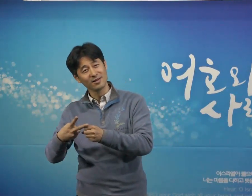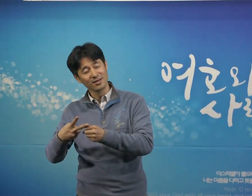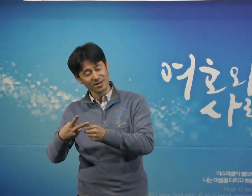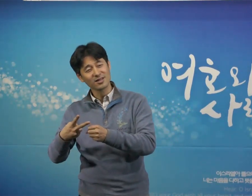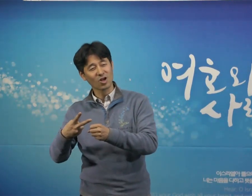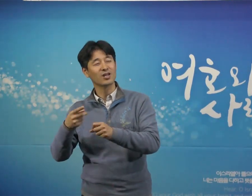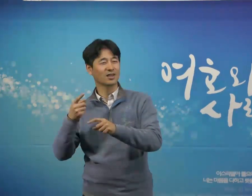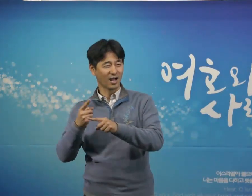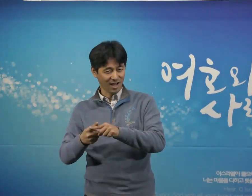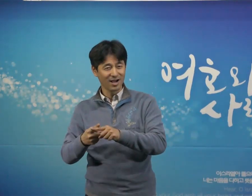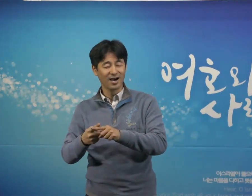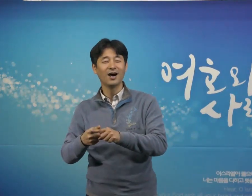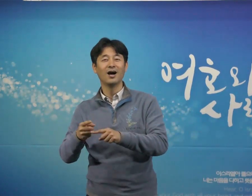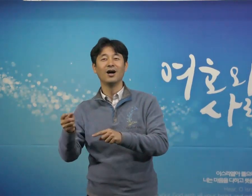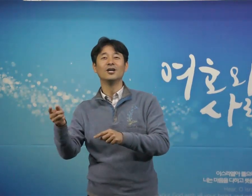한 2년 정도 하다가